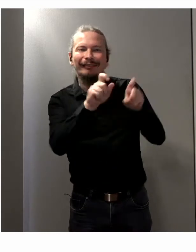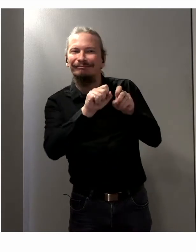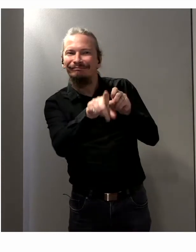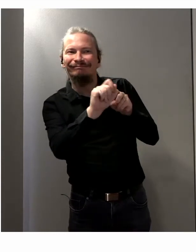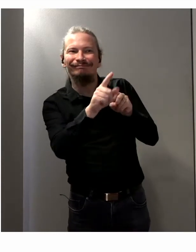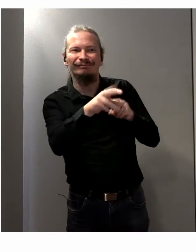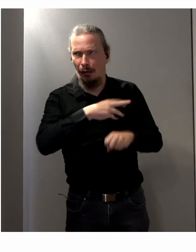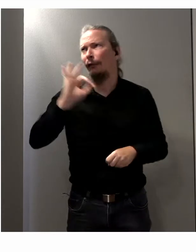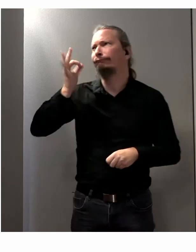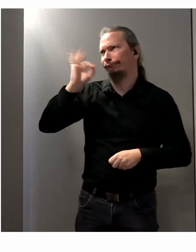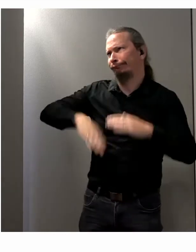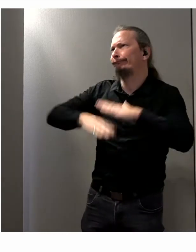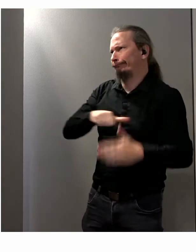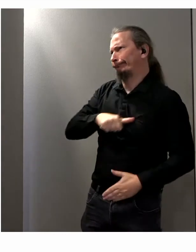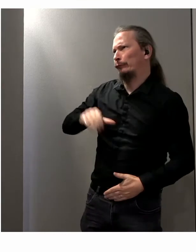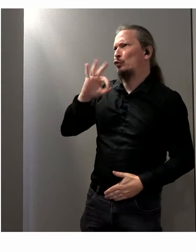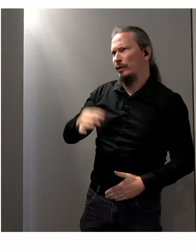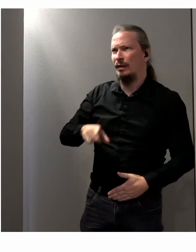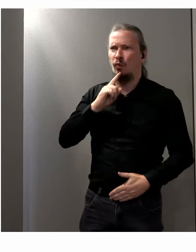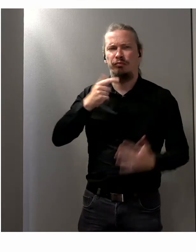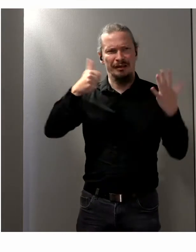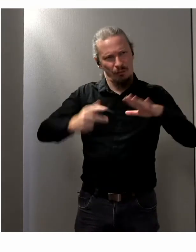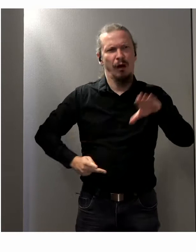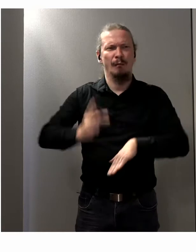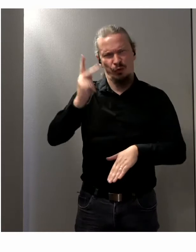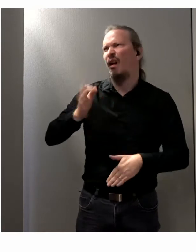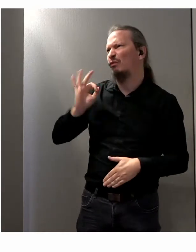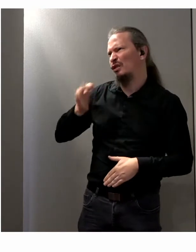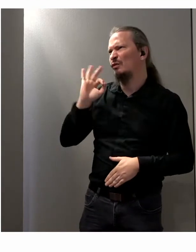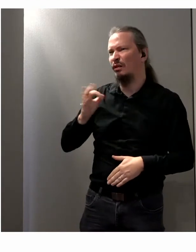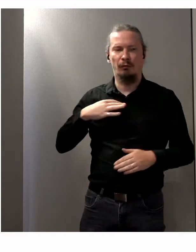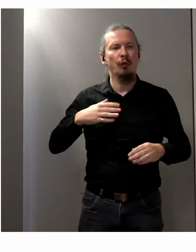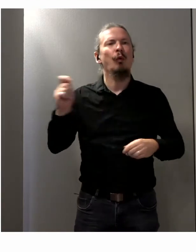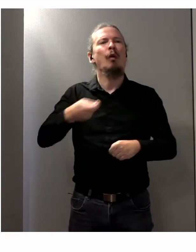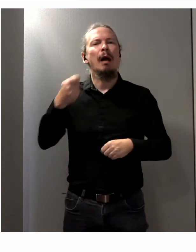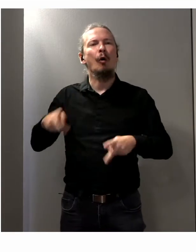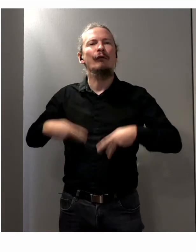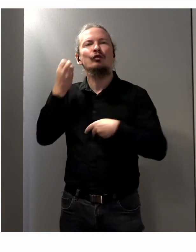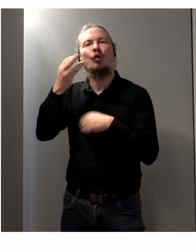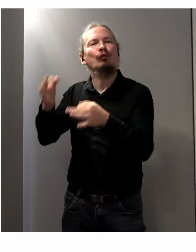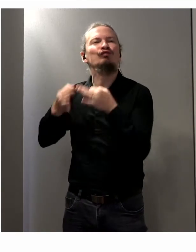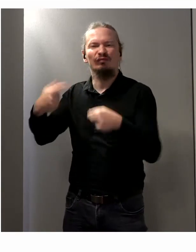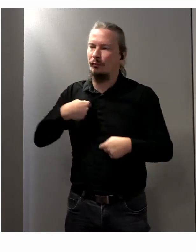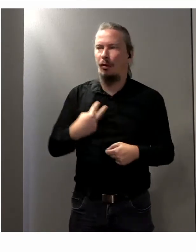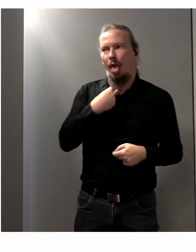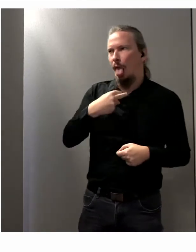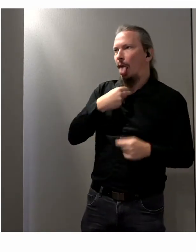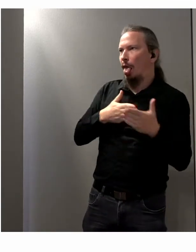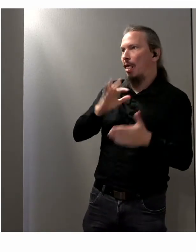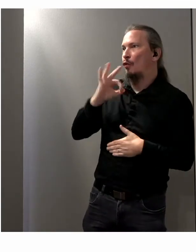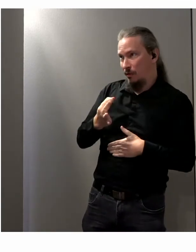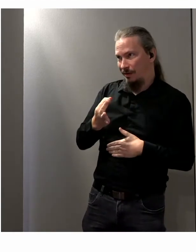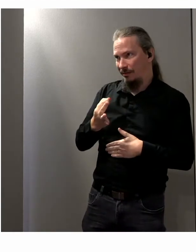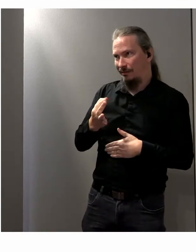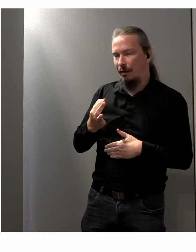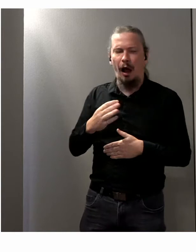sont fortement limitées depuis plus de 6 mois pour des raisons de santé dans les actes que pratiquent les gens quotidiennement, et qui